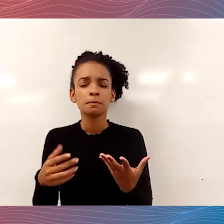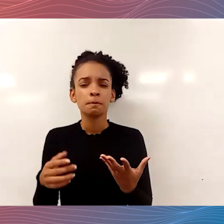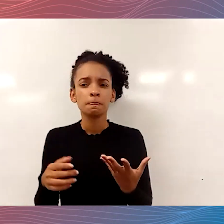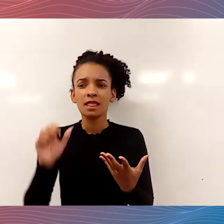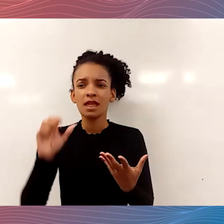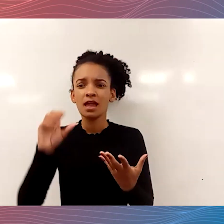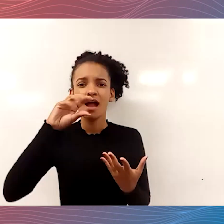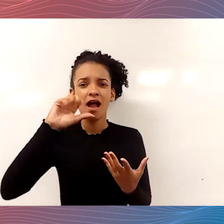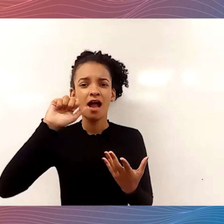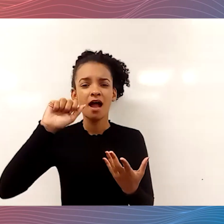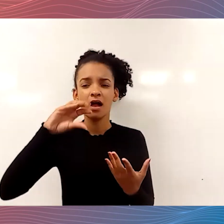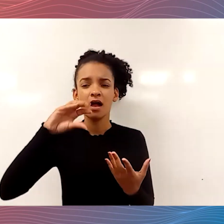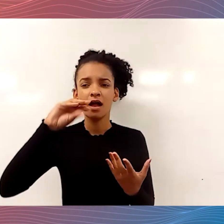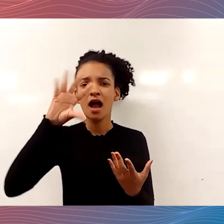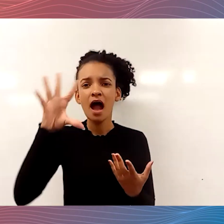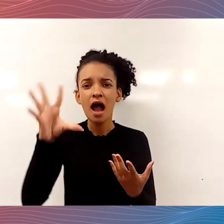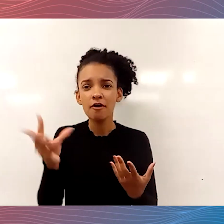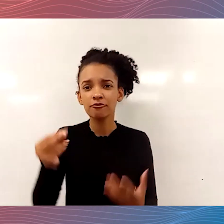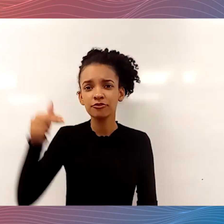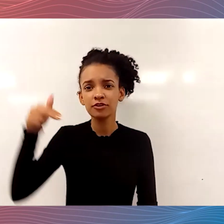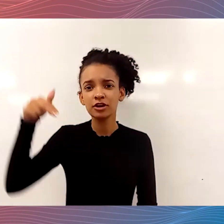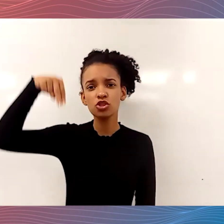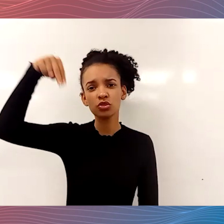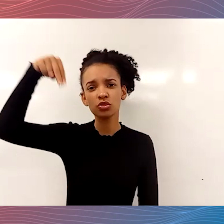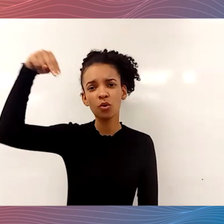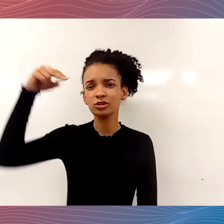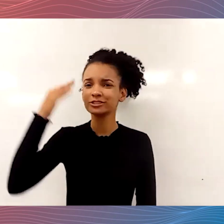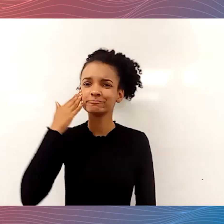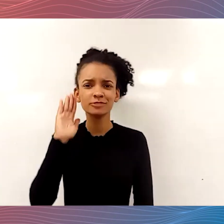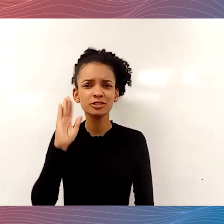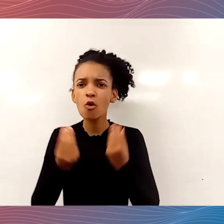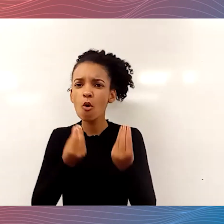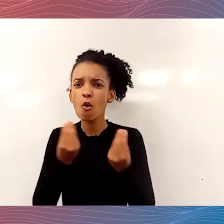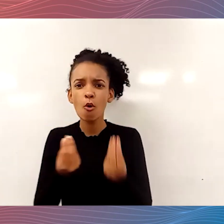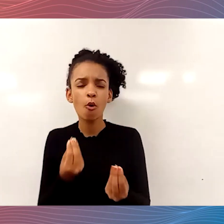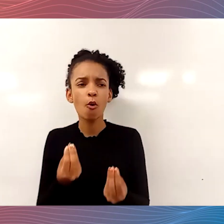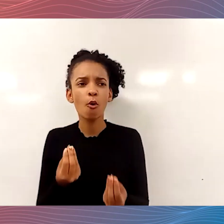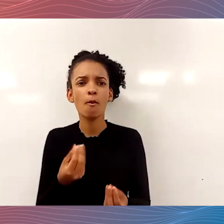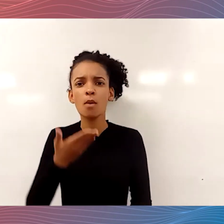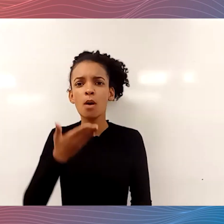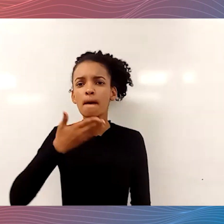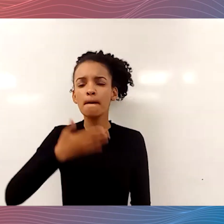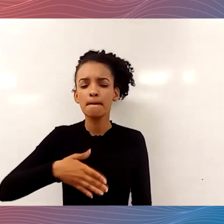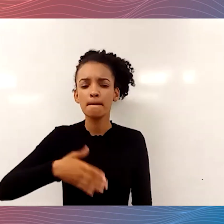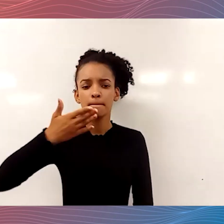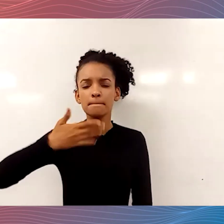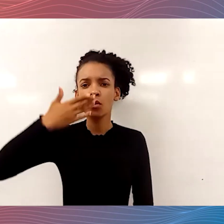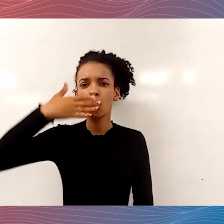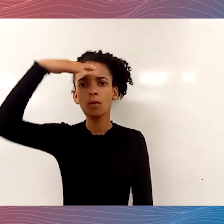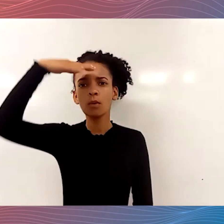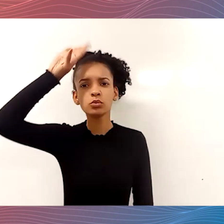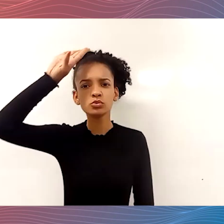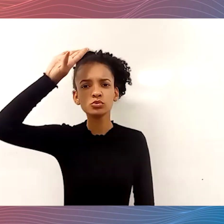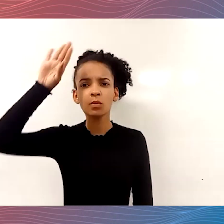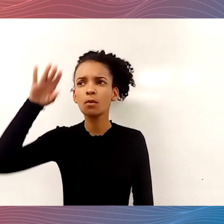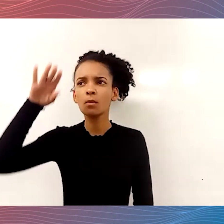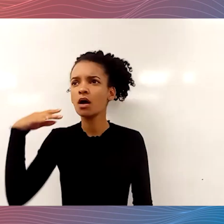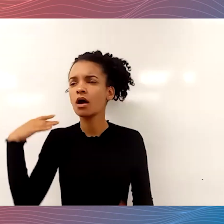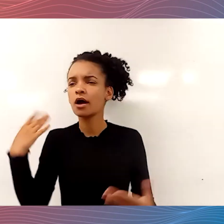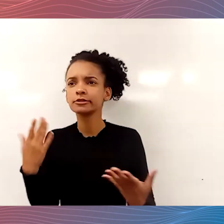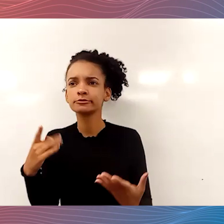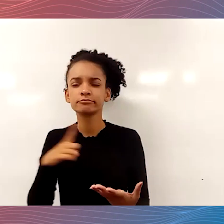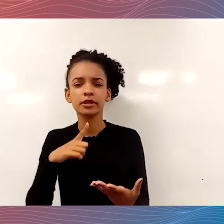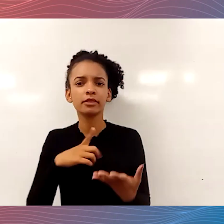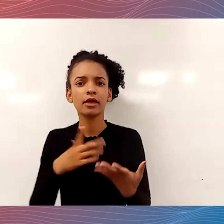Tunísia, Egito. Como é que nós vamos entrar? Arábia Saudita. Como é que nós vamos entrar nesses países? A Arábia Saudita está no Oriente Médio. Então,